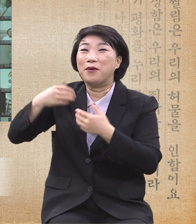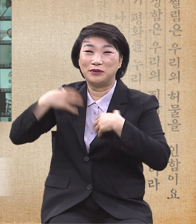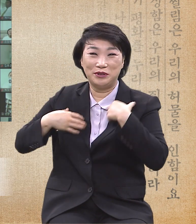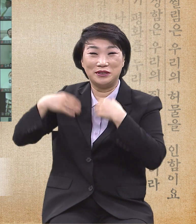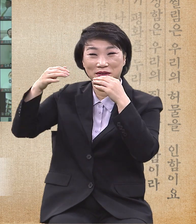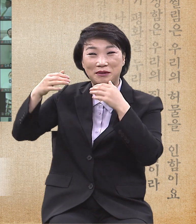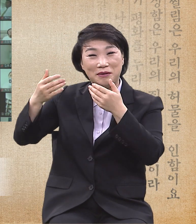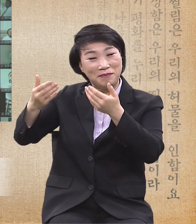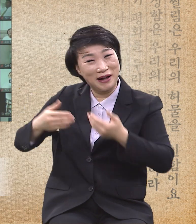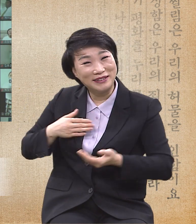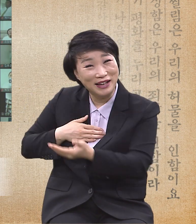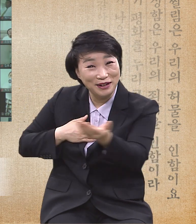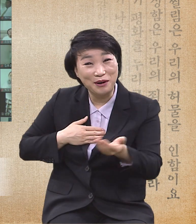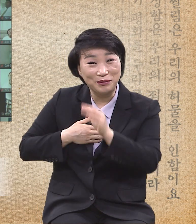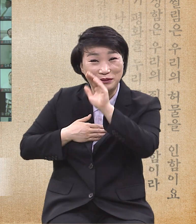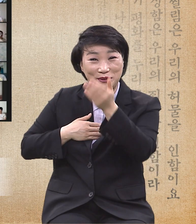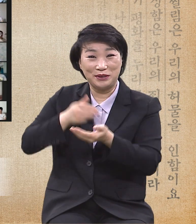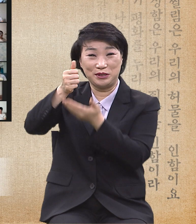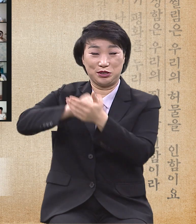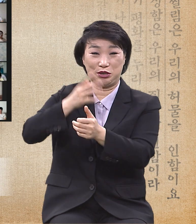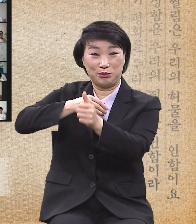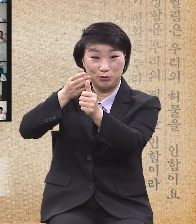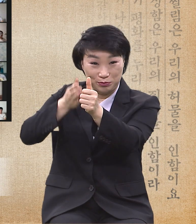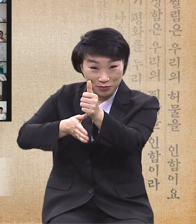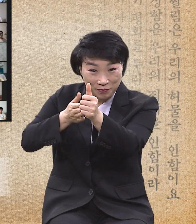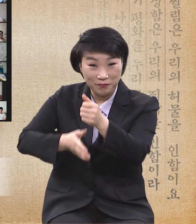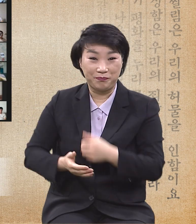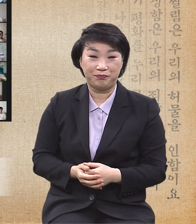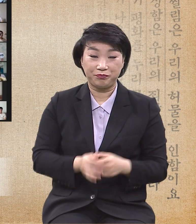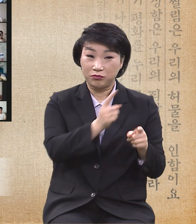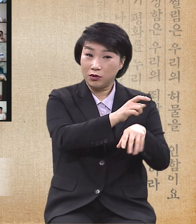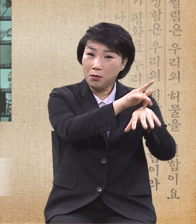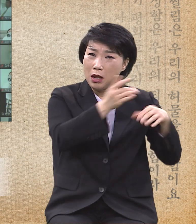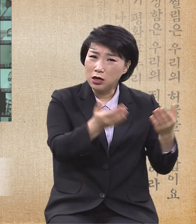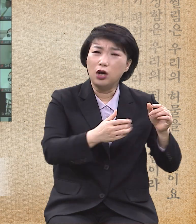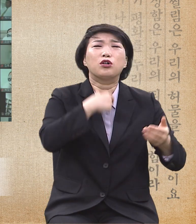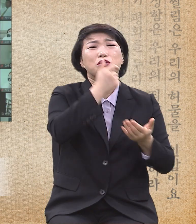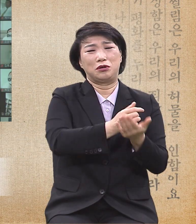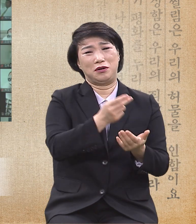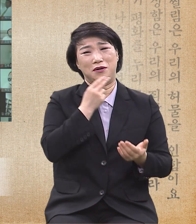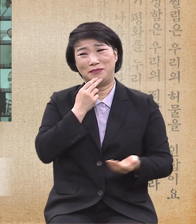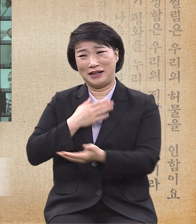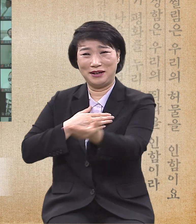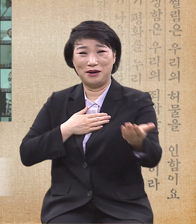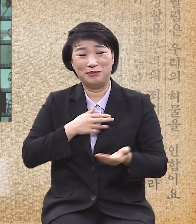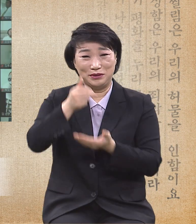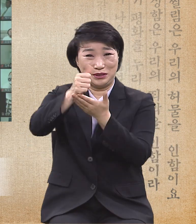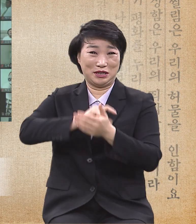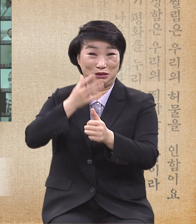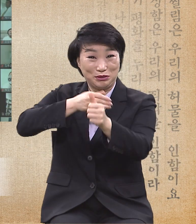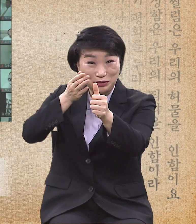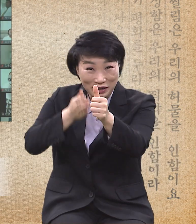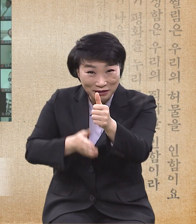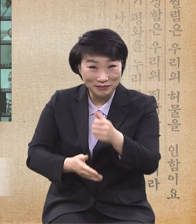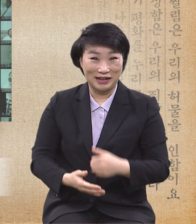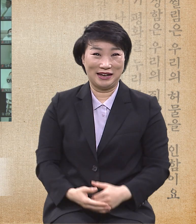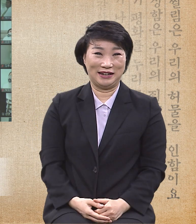누리는 여러분 되기를 주님의 이름으로 축원합니다. 마귀에게 속지 않는 여러분 되기를 주님의 이름으로 축원합니다.